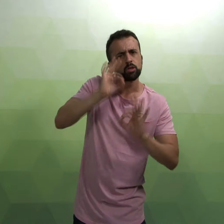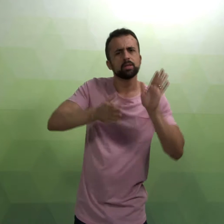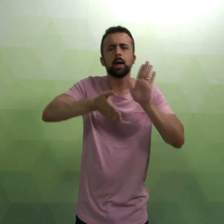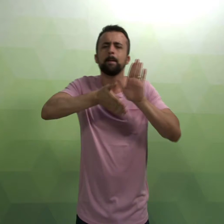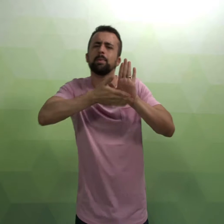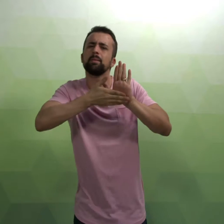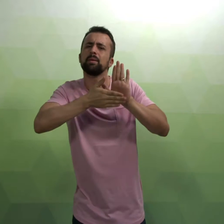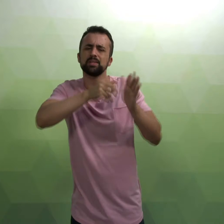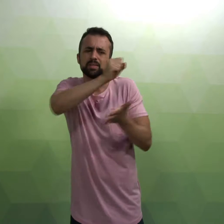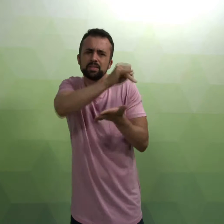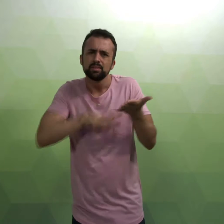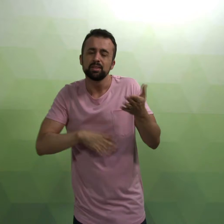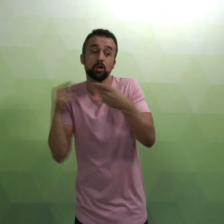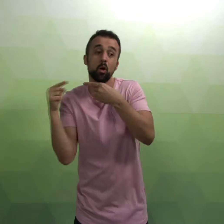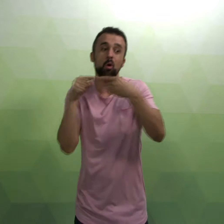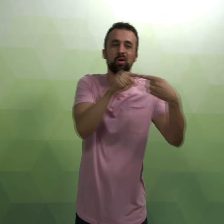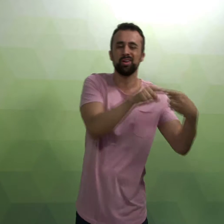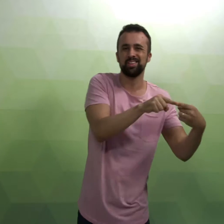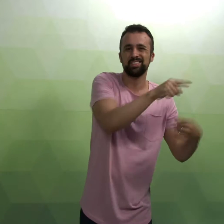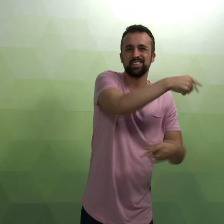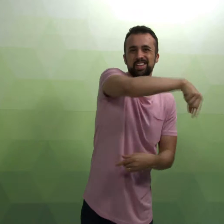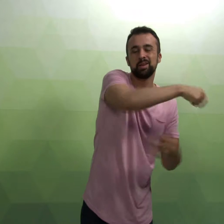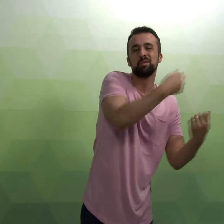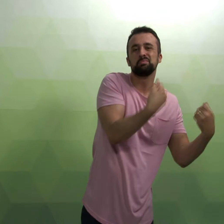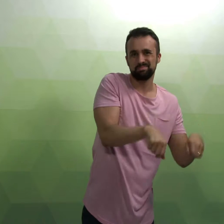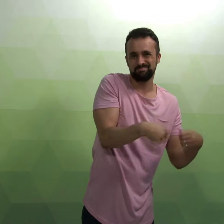mais coerentes com a necessidade dele.